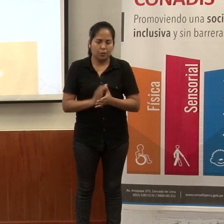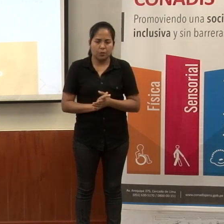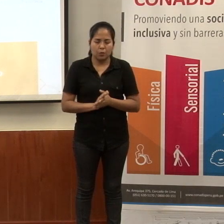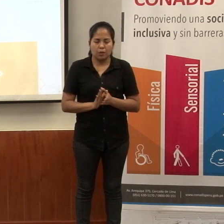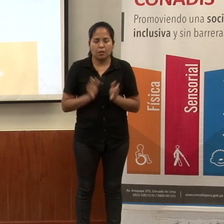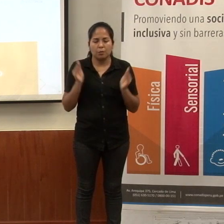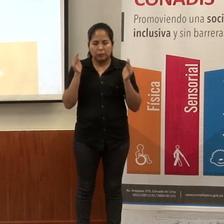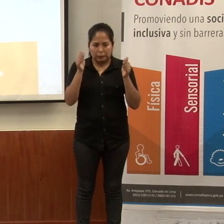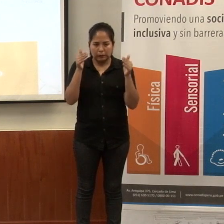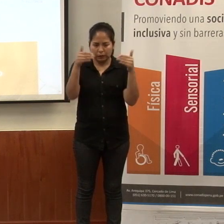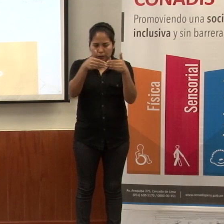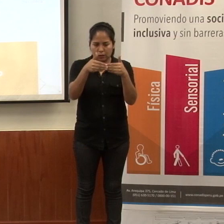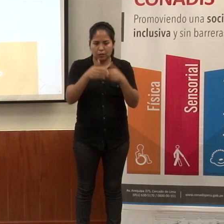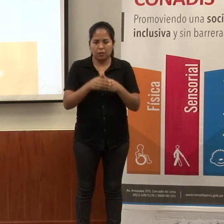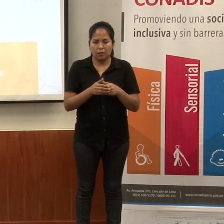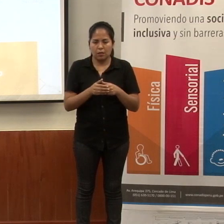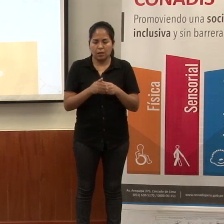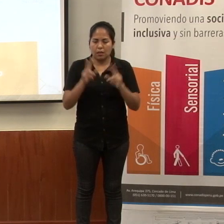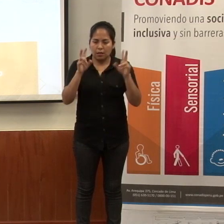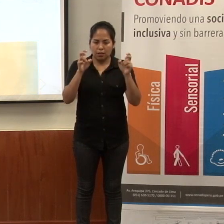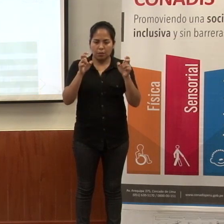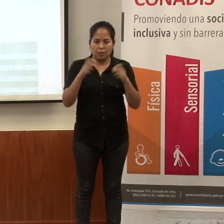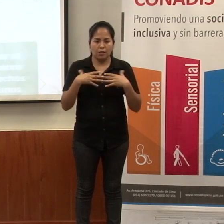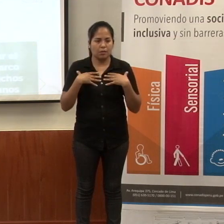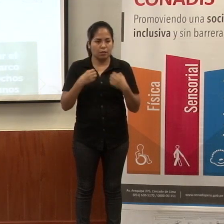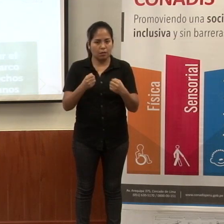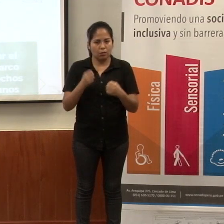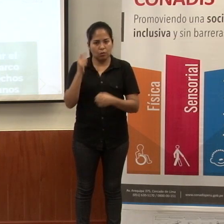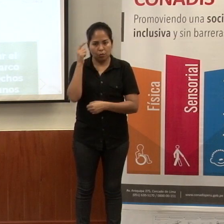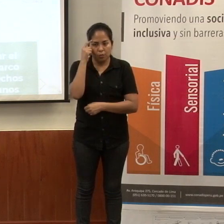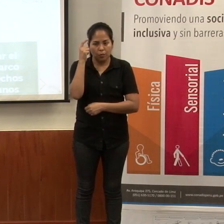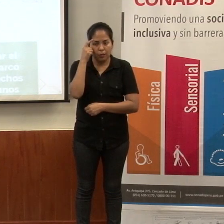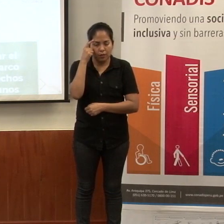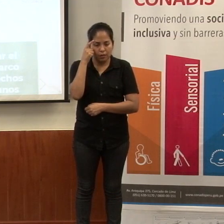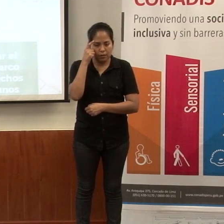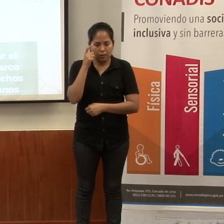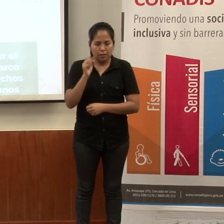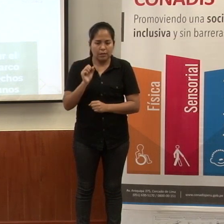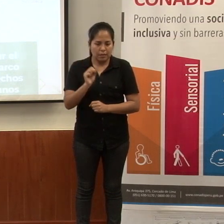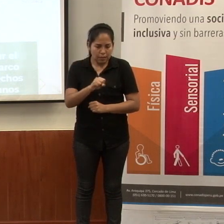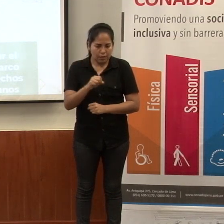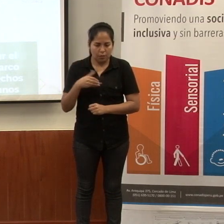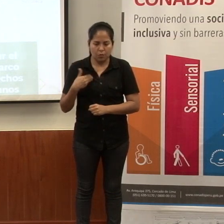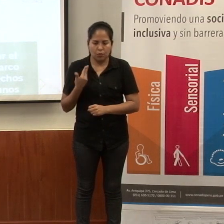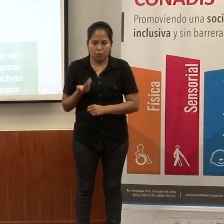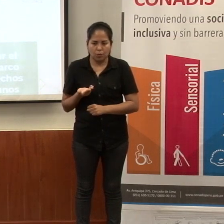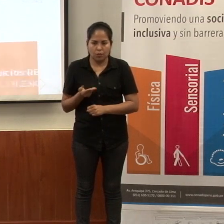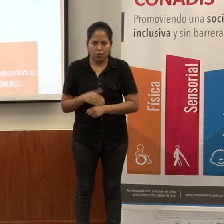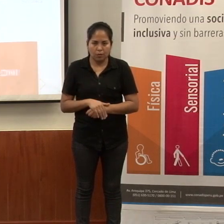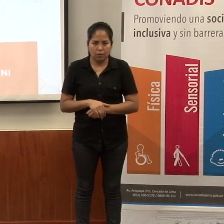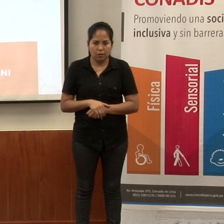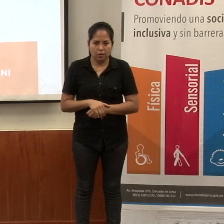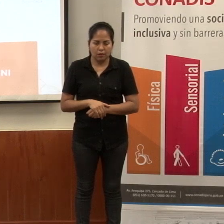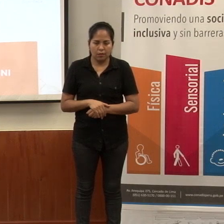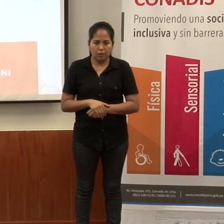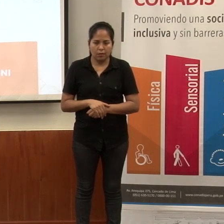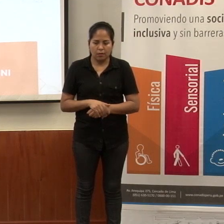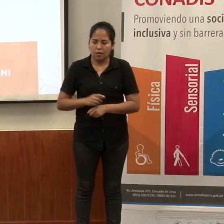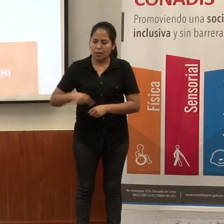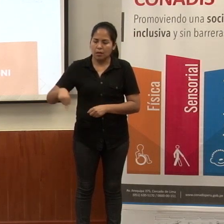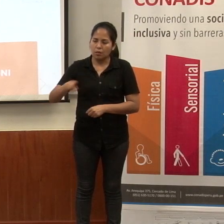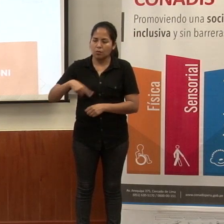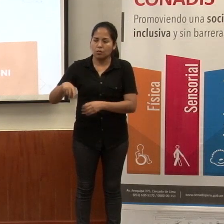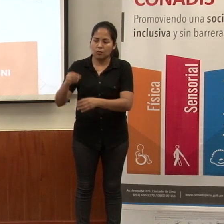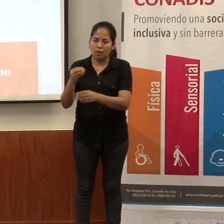entre puertas. En el tema de salud mental sí es posible, porque una de sus funciones que tiene, ellos están